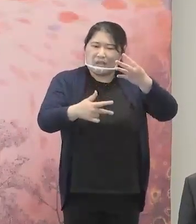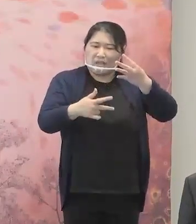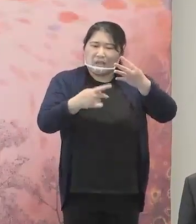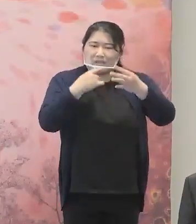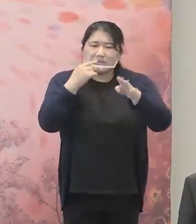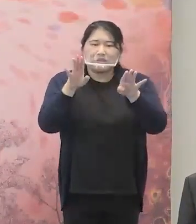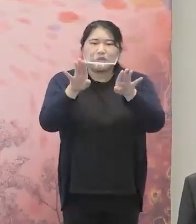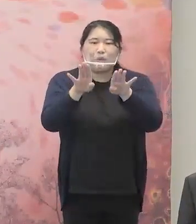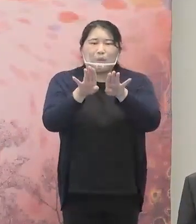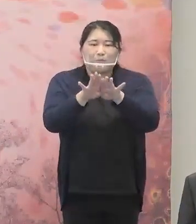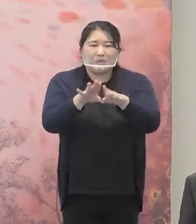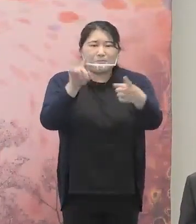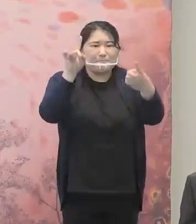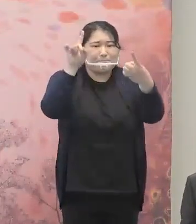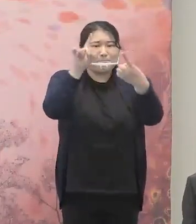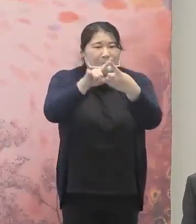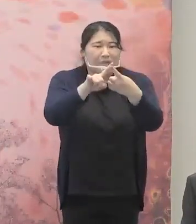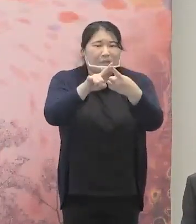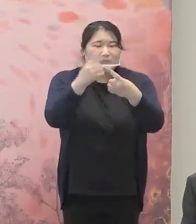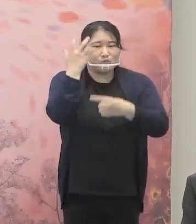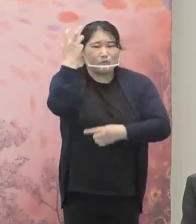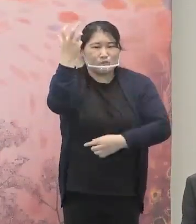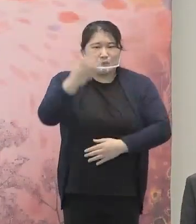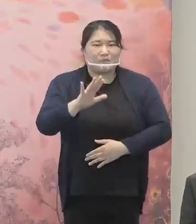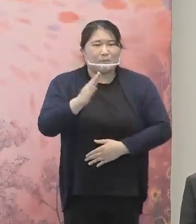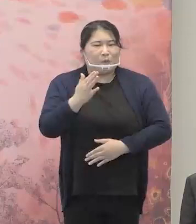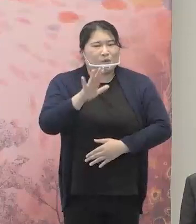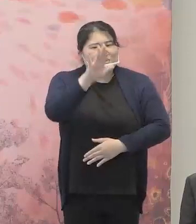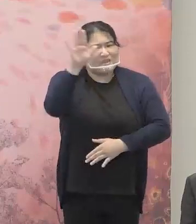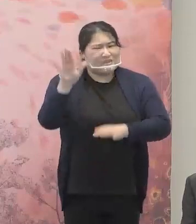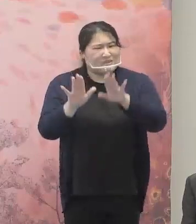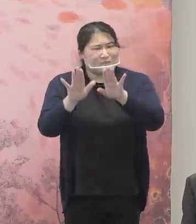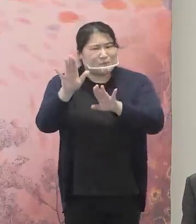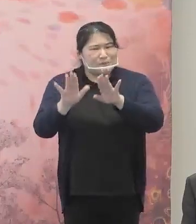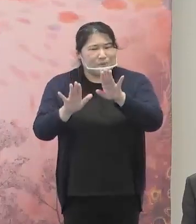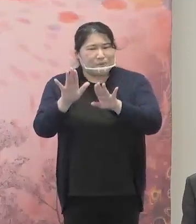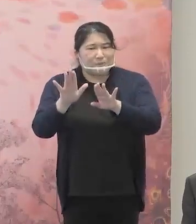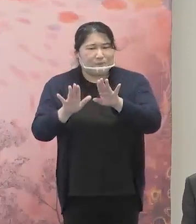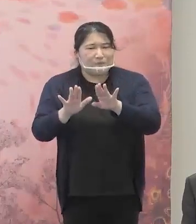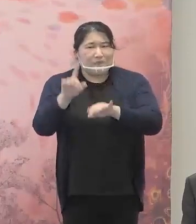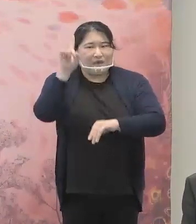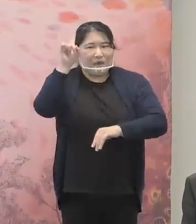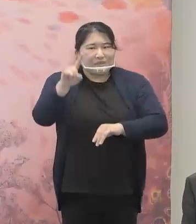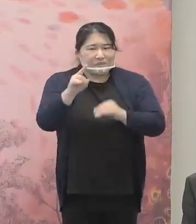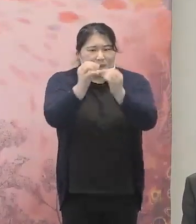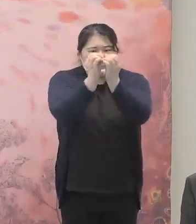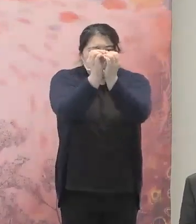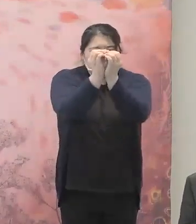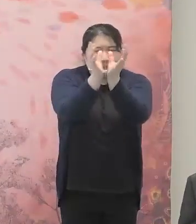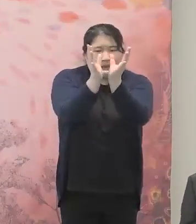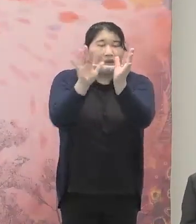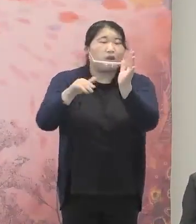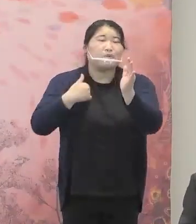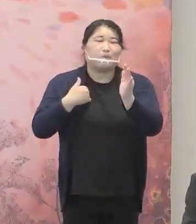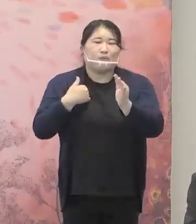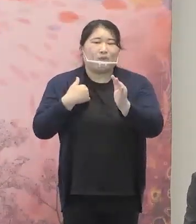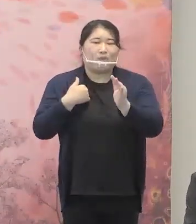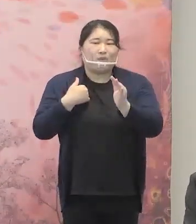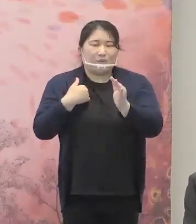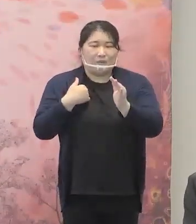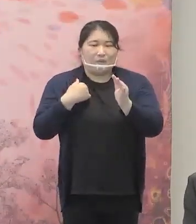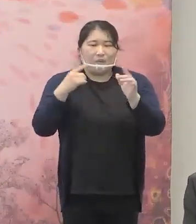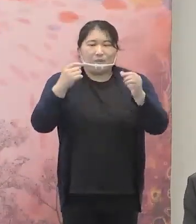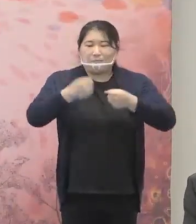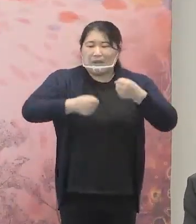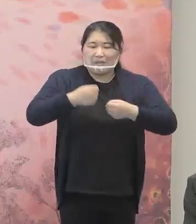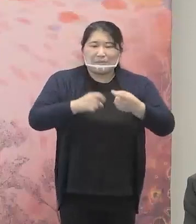開花日に当たった格好になってますが、天気次第で、まあ、明日の開花もあるかもしれませんので、まあ、そういう意味では、桜マラソンも合わせて